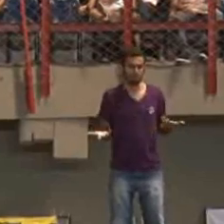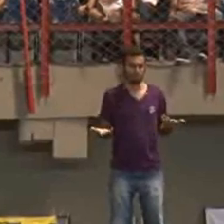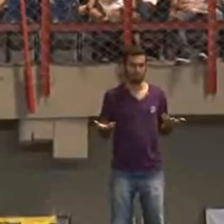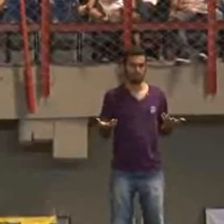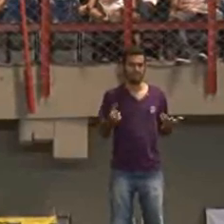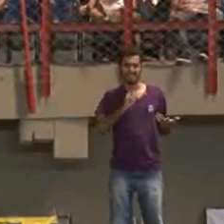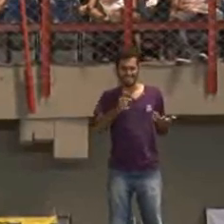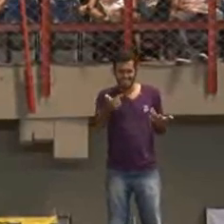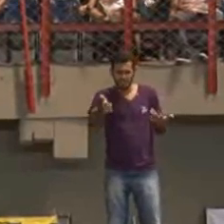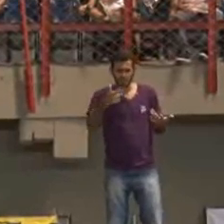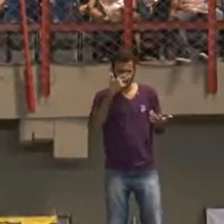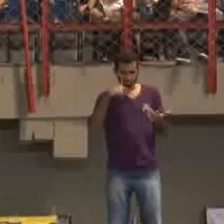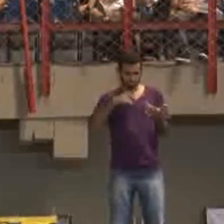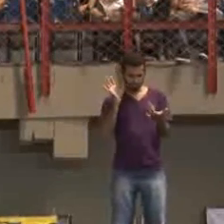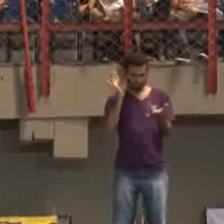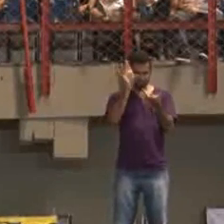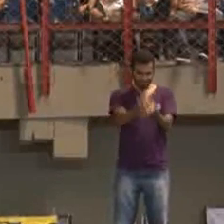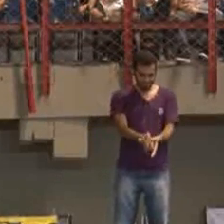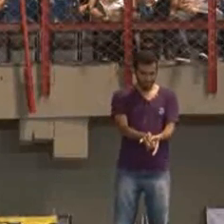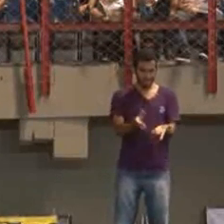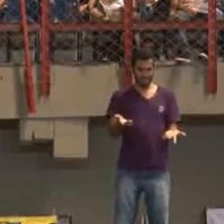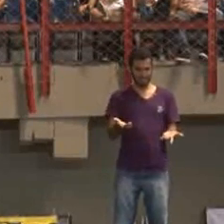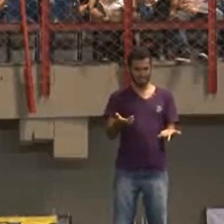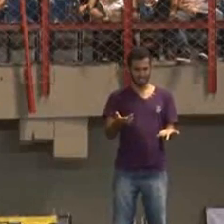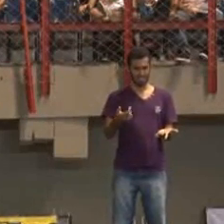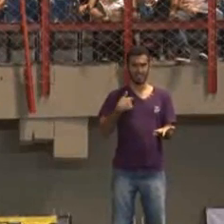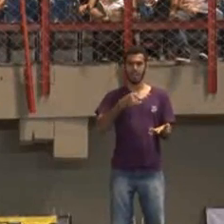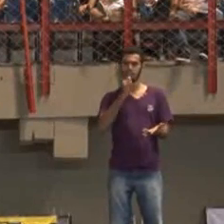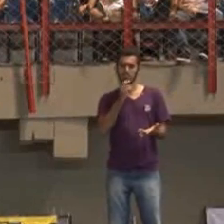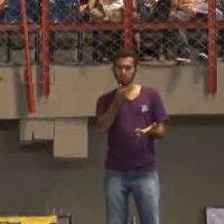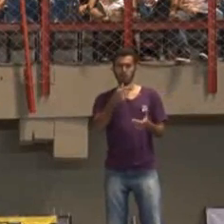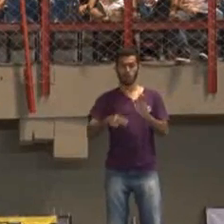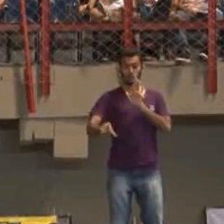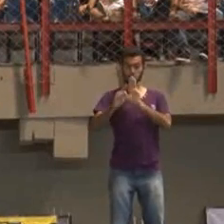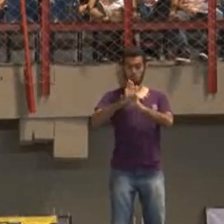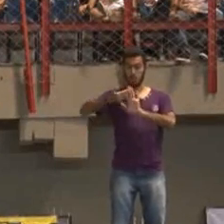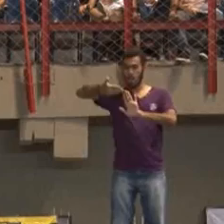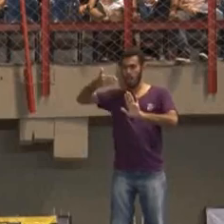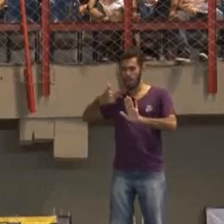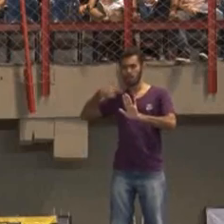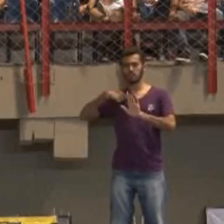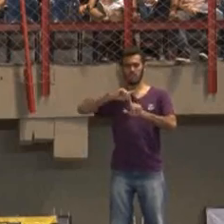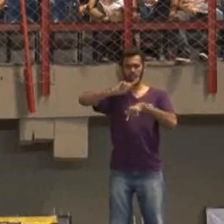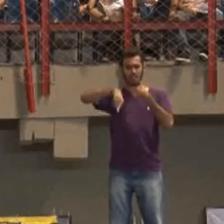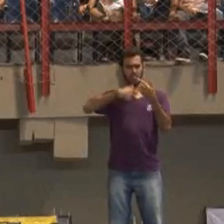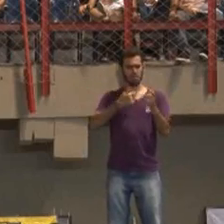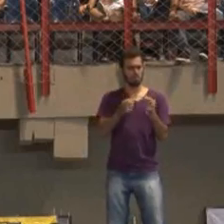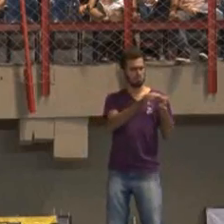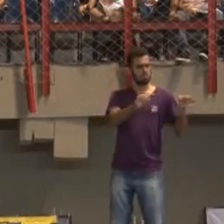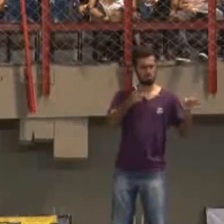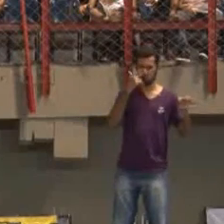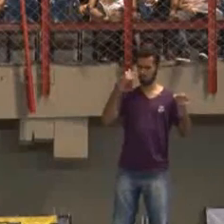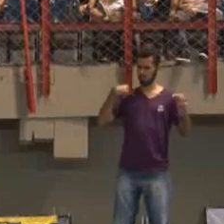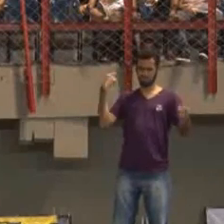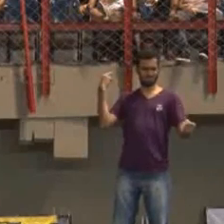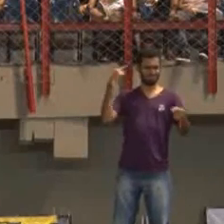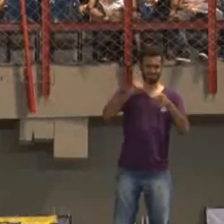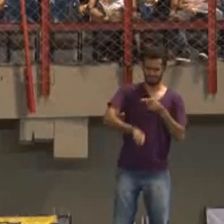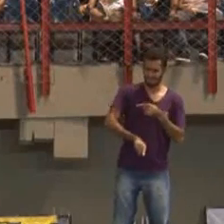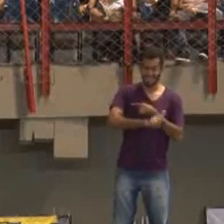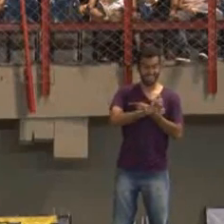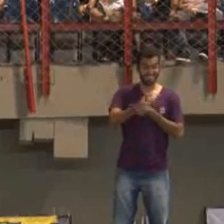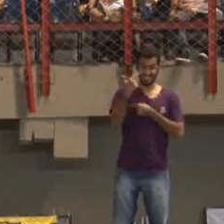na conclusão com o que você disse imediatamente no parágrafo anterior. Por quê? Se você não fizer